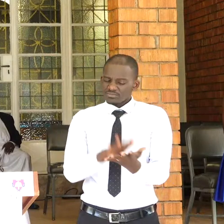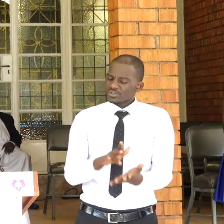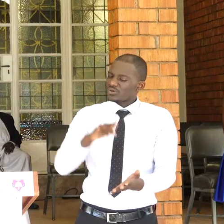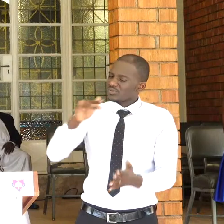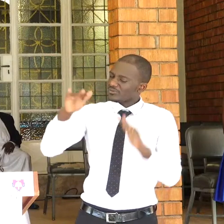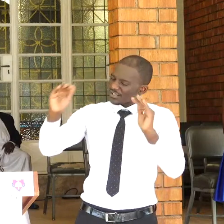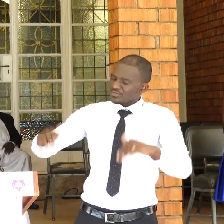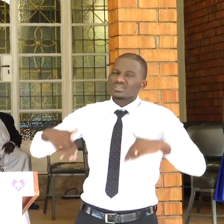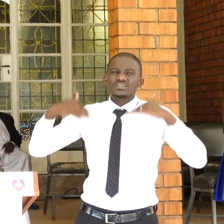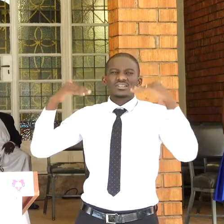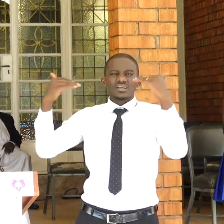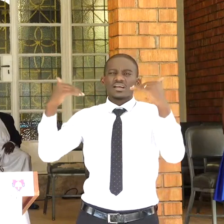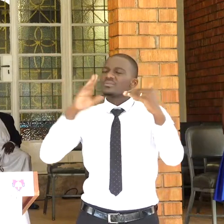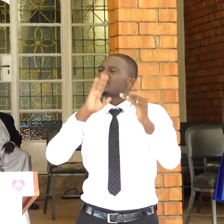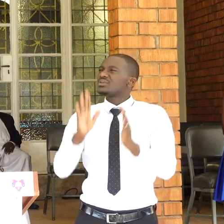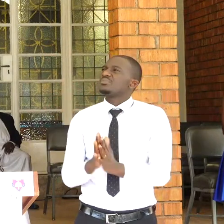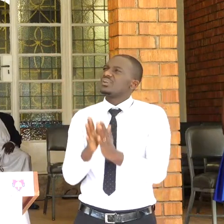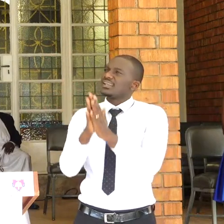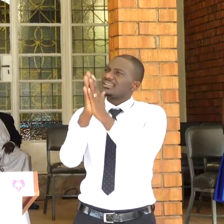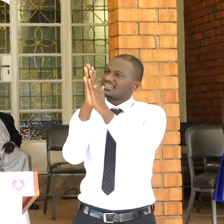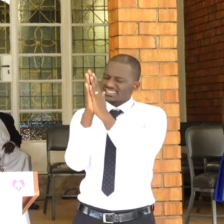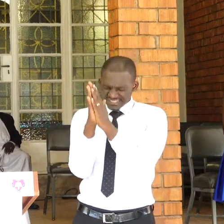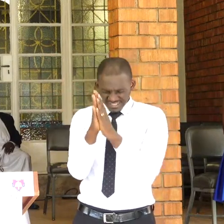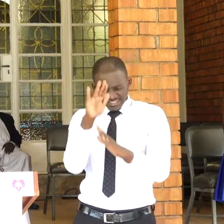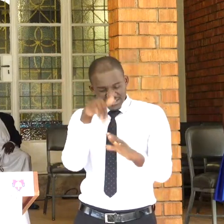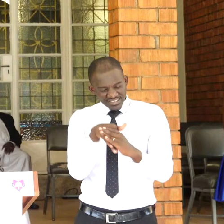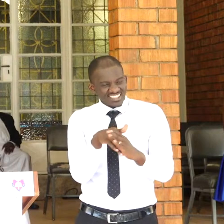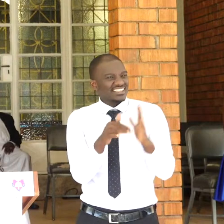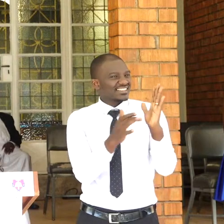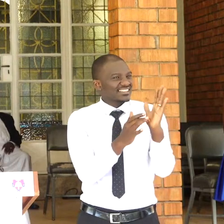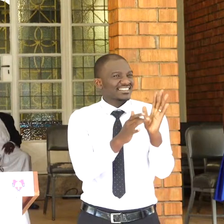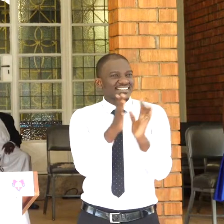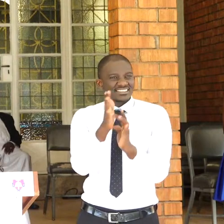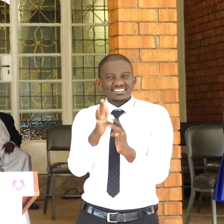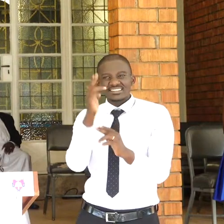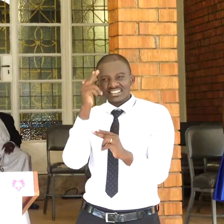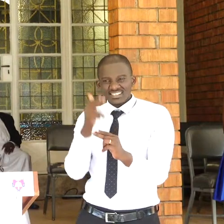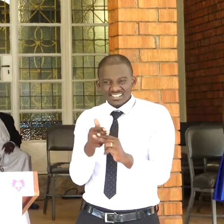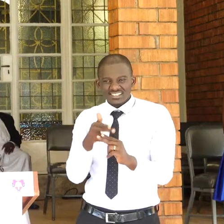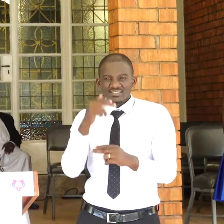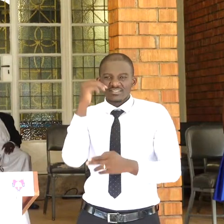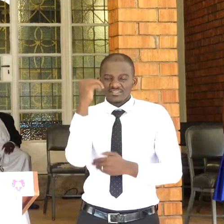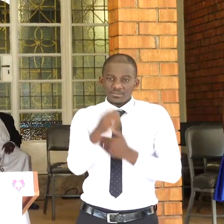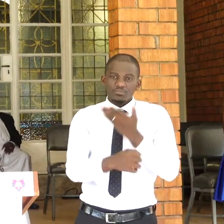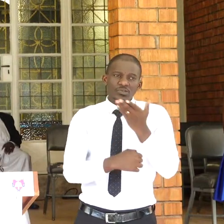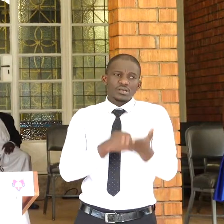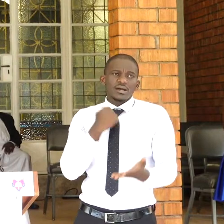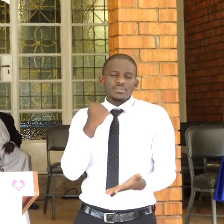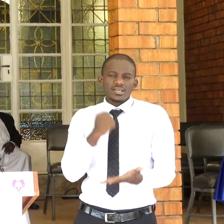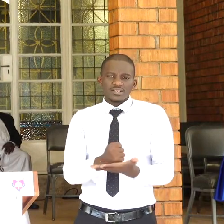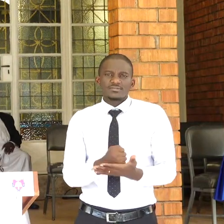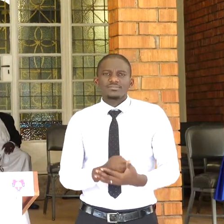shukulumizibwa era tenderezebwa mulinya elia Yesu Kristo mukama wafe.